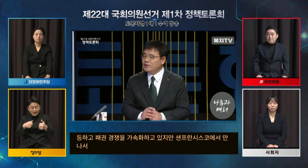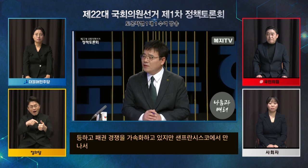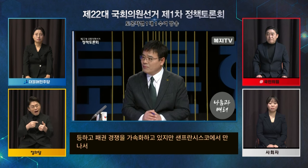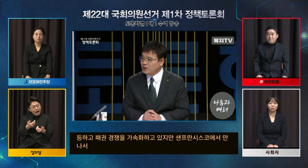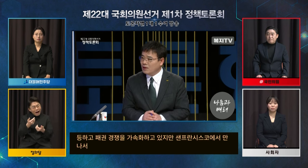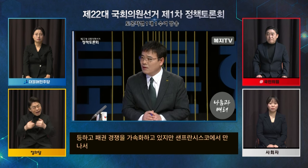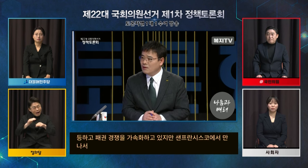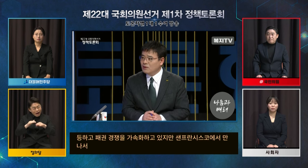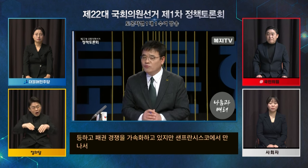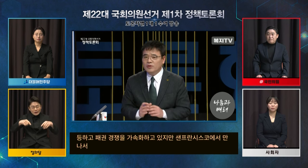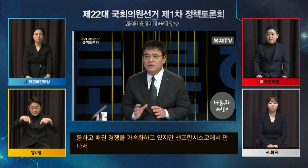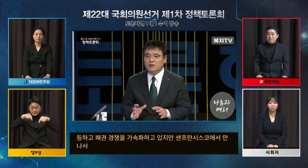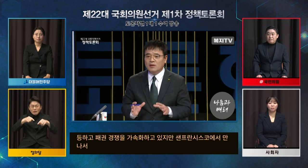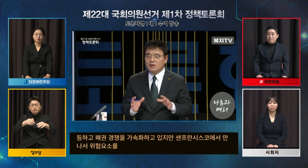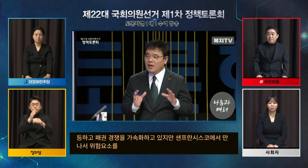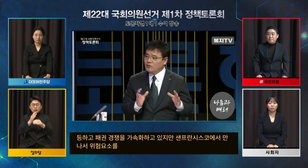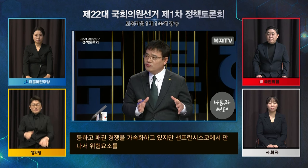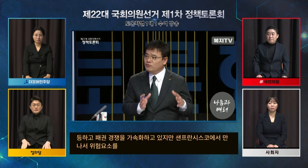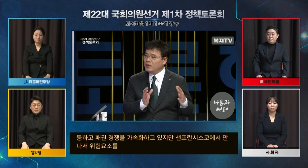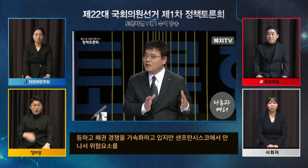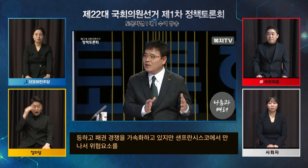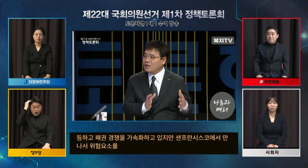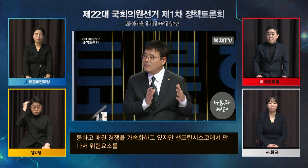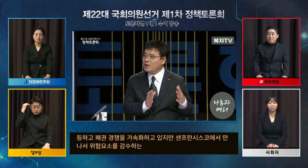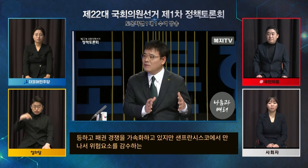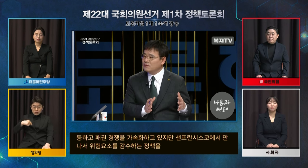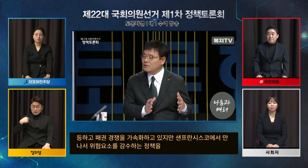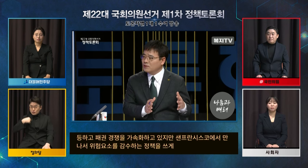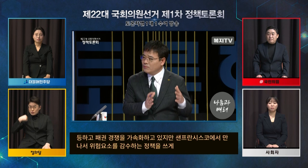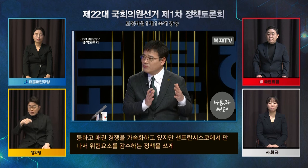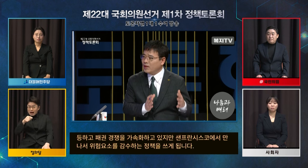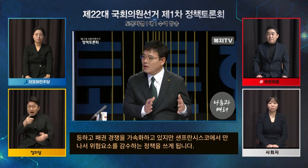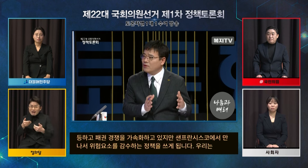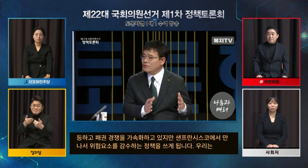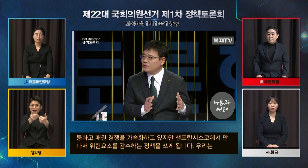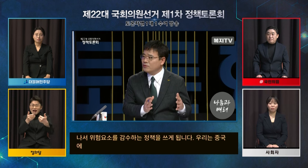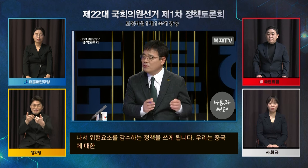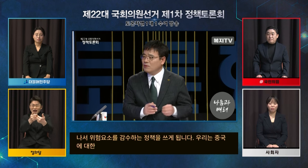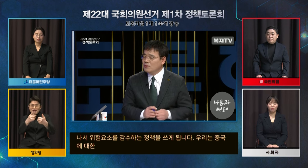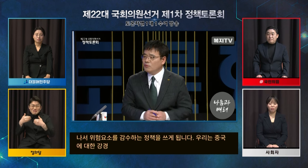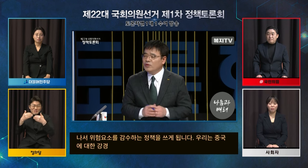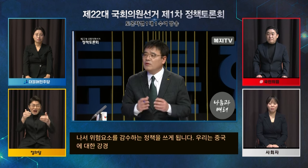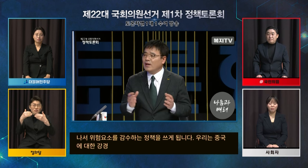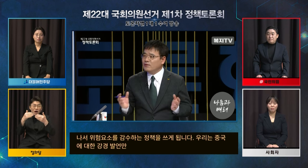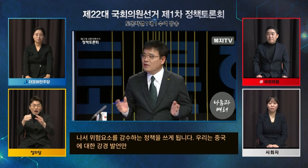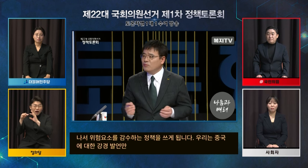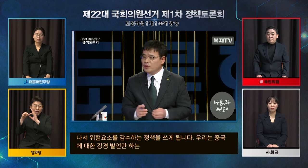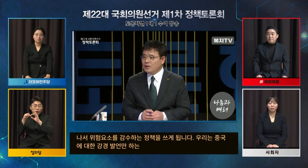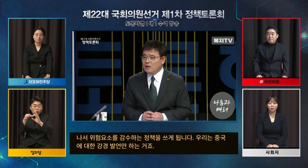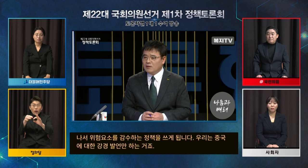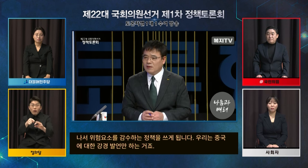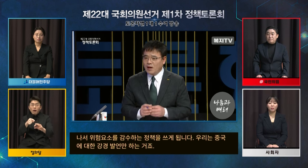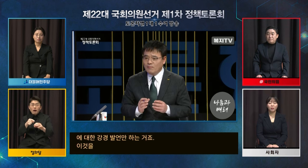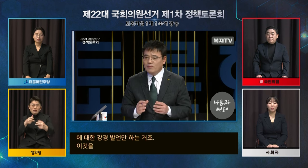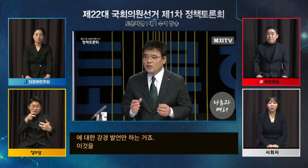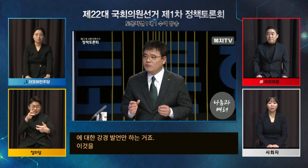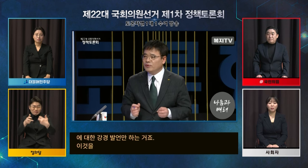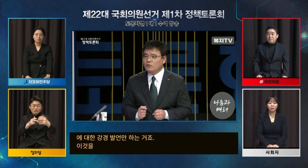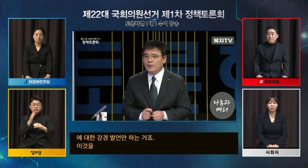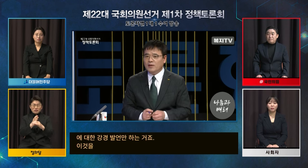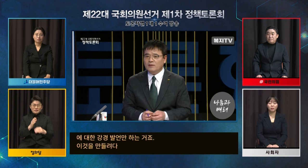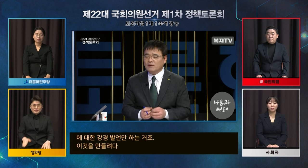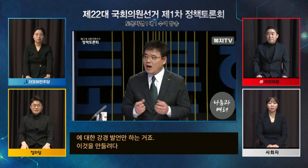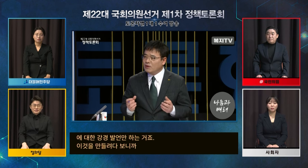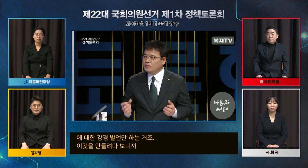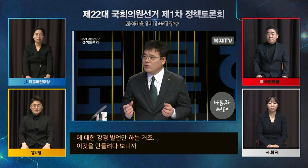정책들을 쓰게 됩니다. 그런데 우리는 계속 중국에 대한 강경 발언을 끊임없이 하게 되는 거죠. 또 이걸 만들려다 보니까 한미일